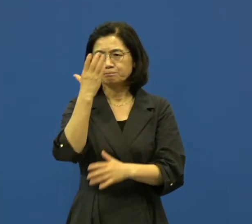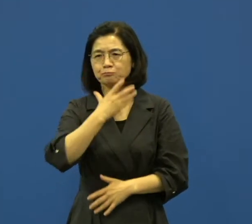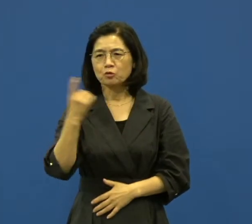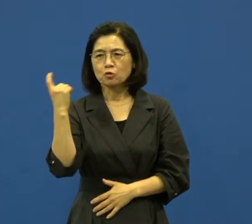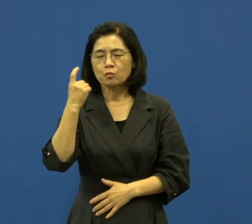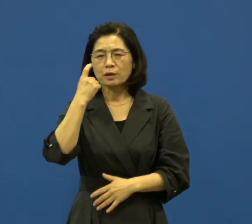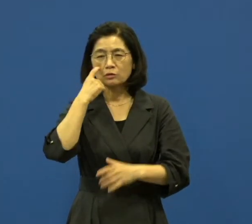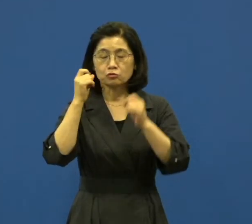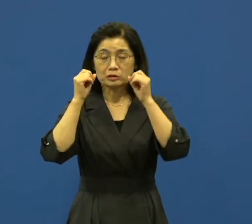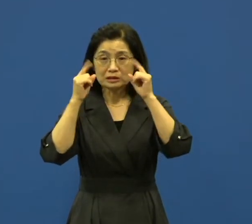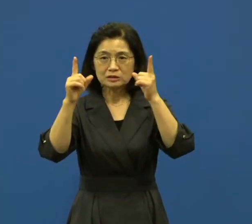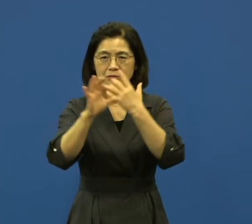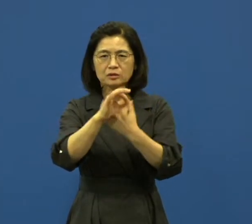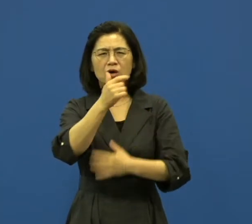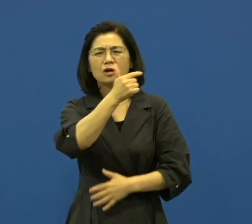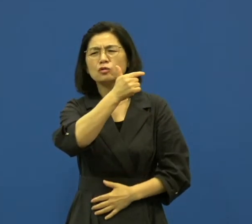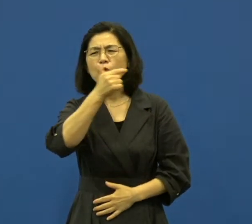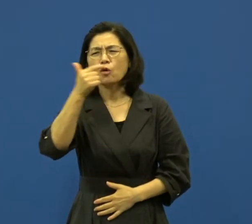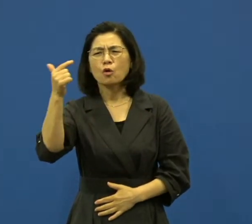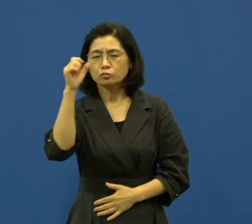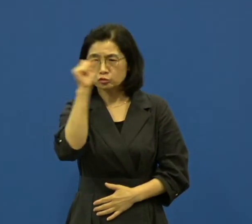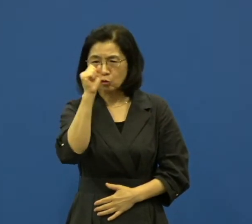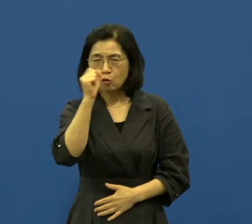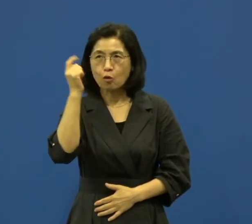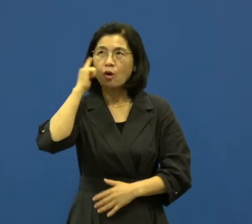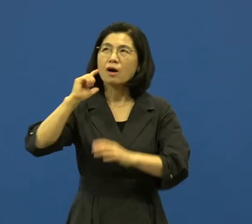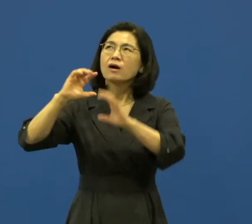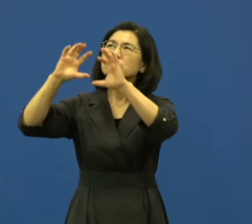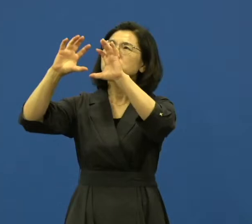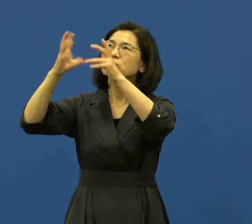마치 붕붕 떠 있는 것 같아요. 천국을